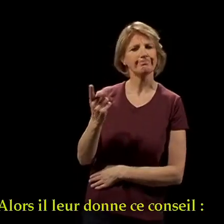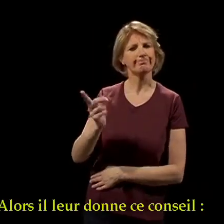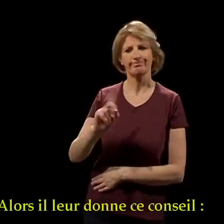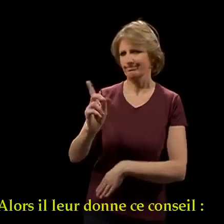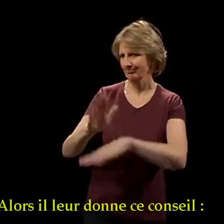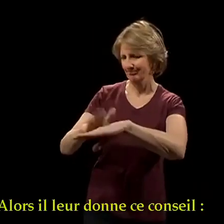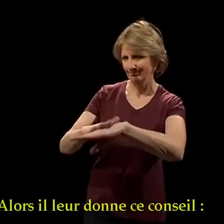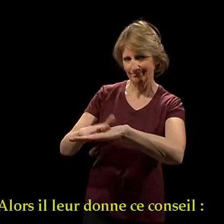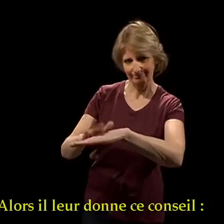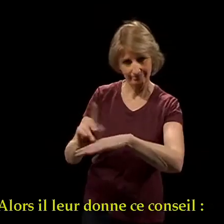conseil.